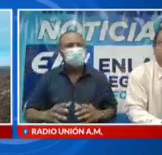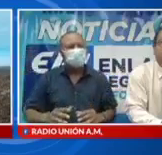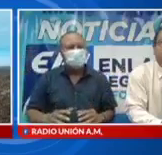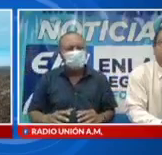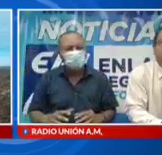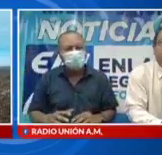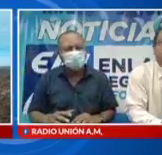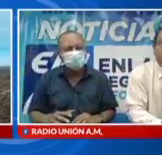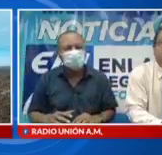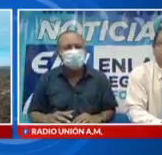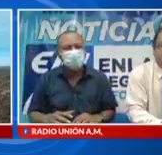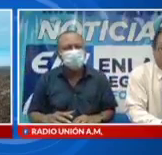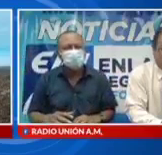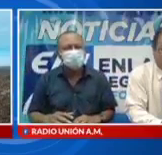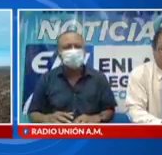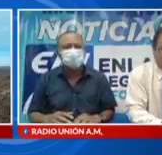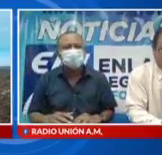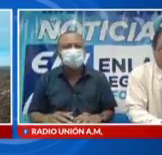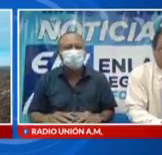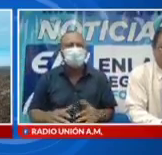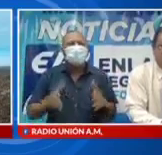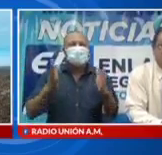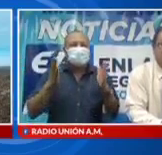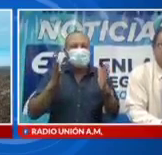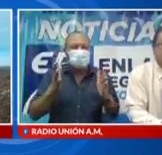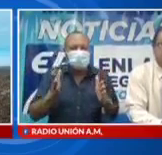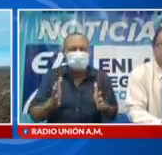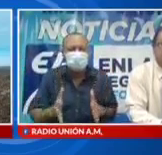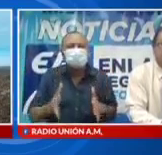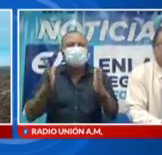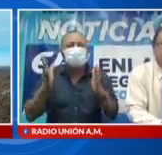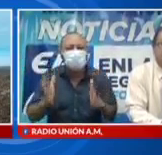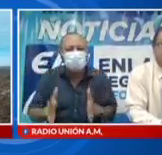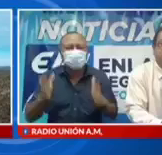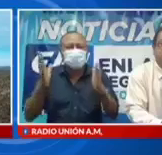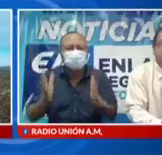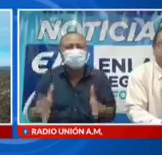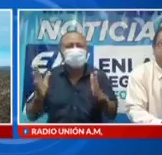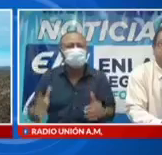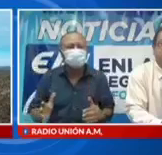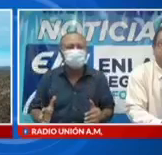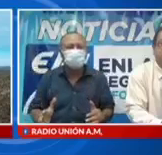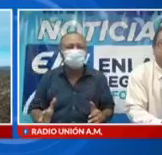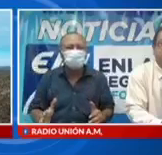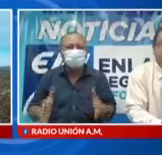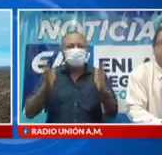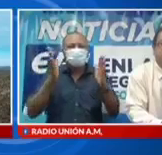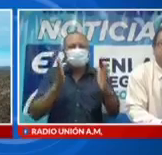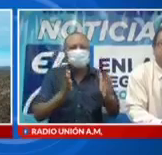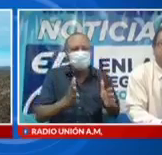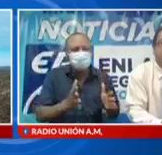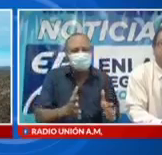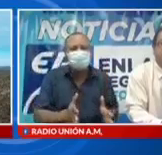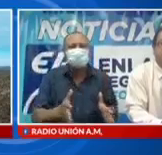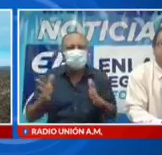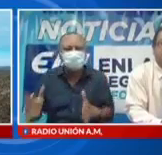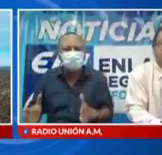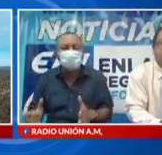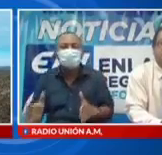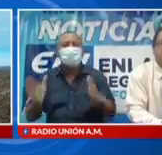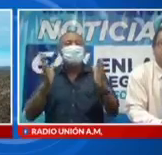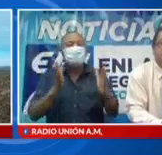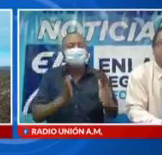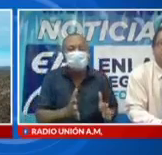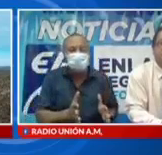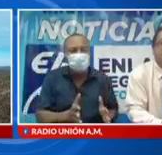todos los gobiernos autónomos descentralizados. No, Esmeralda conoce quiénes somos los de Unidad Popular. Tenemos una trayectoria